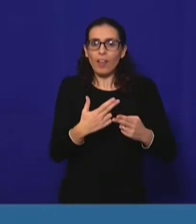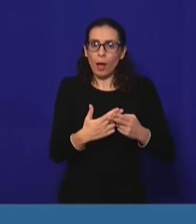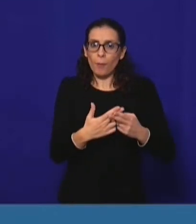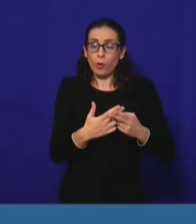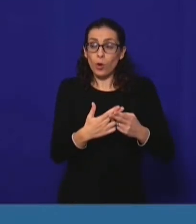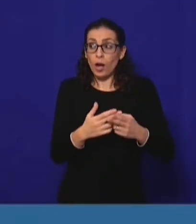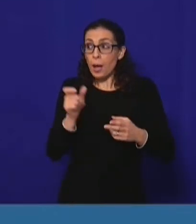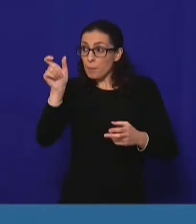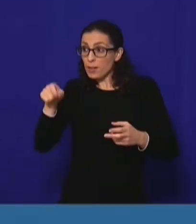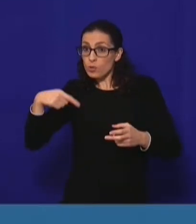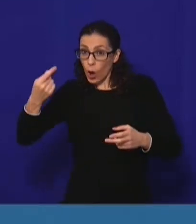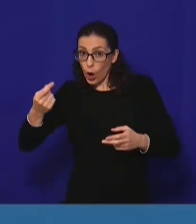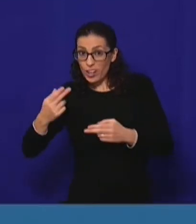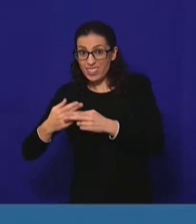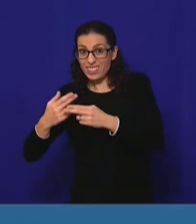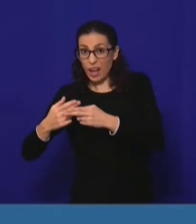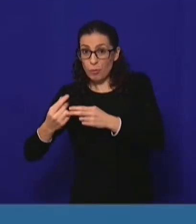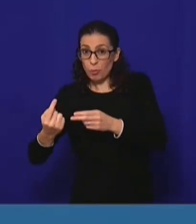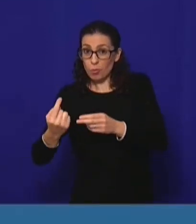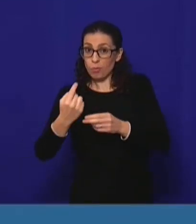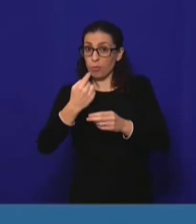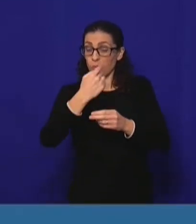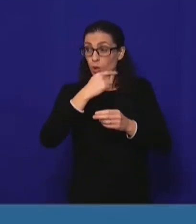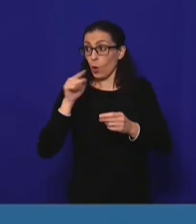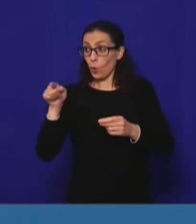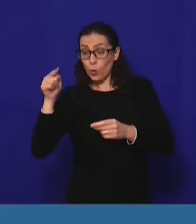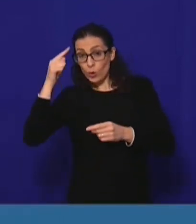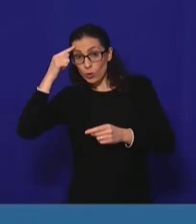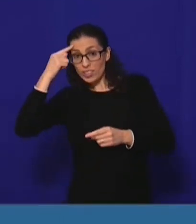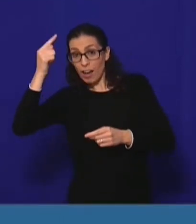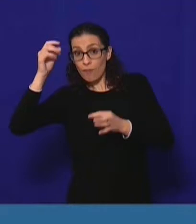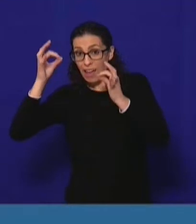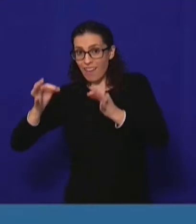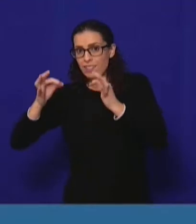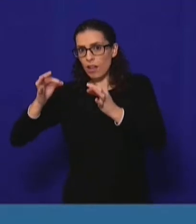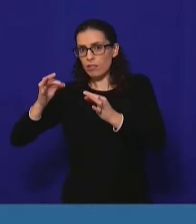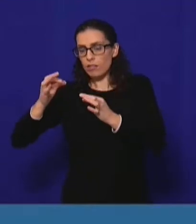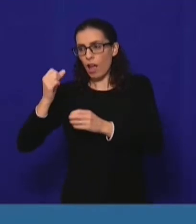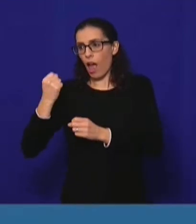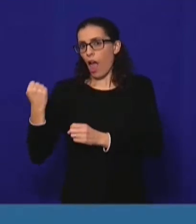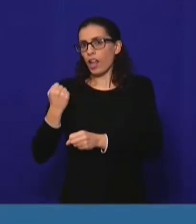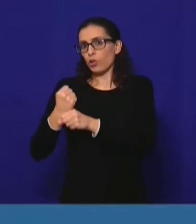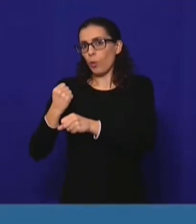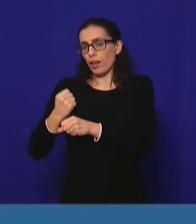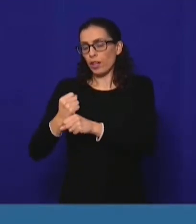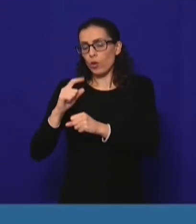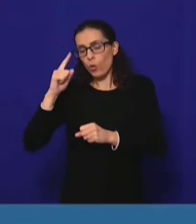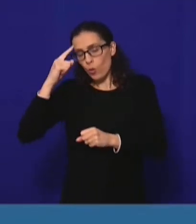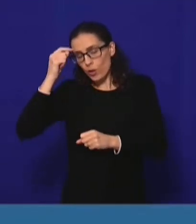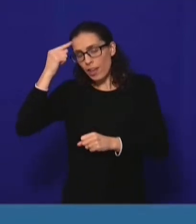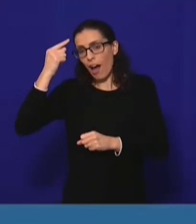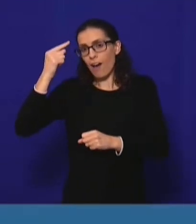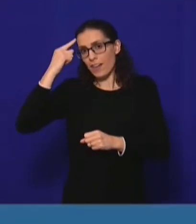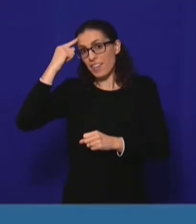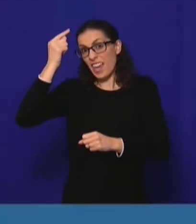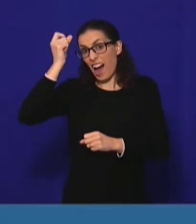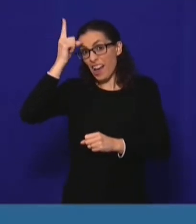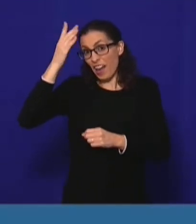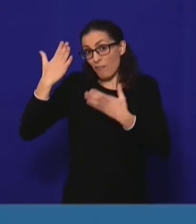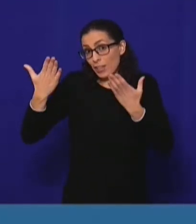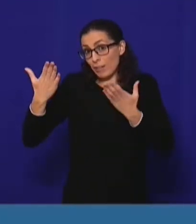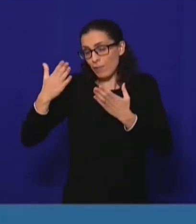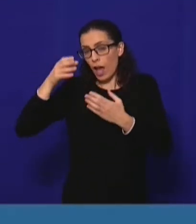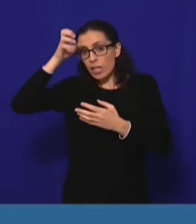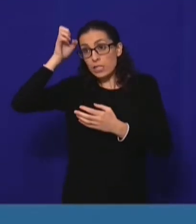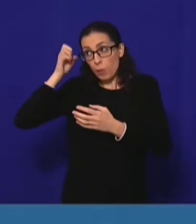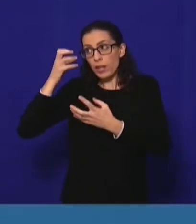xi ħadd ieħor u da xi ħadd ieħor rrid ikun healthcare worker jew inkella carer li għandu l-esperjenza u jaf kif jagħmilha. Għaliex jekk inti ħad